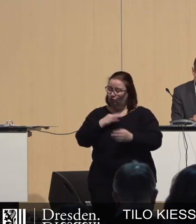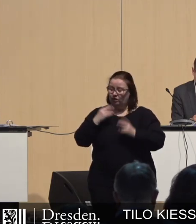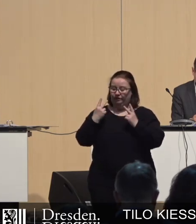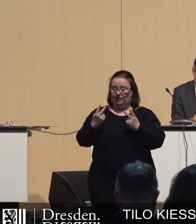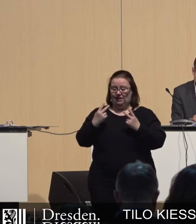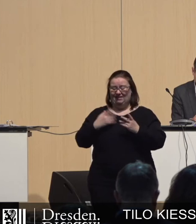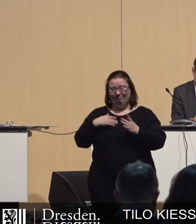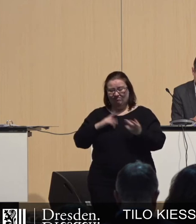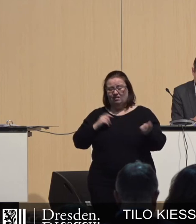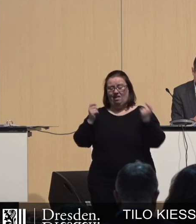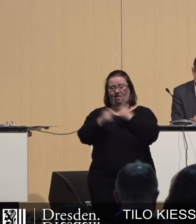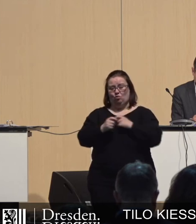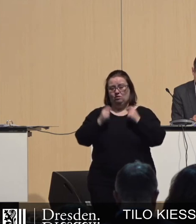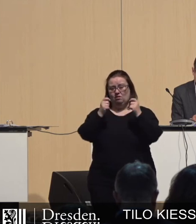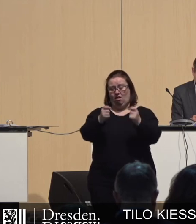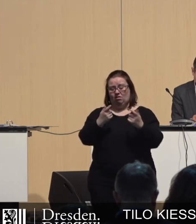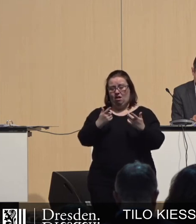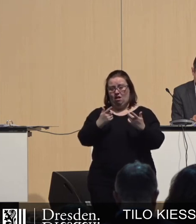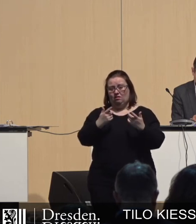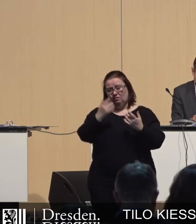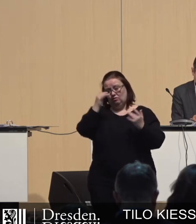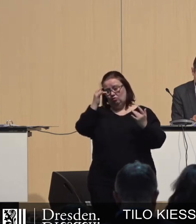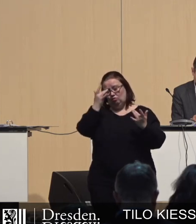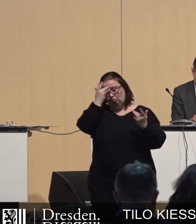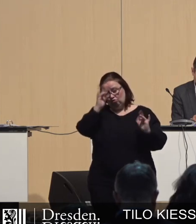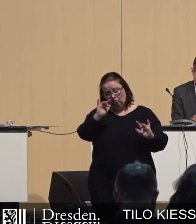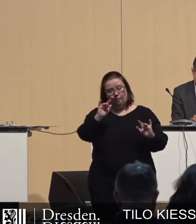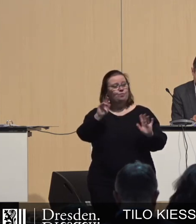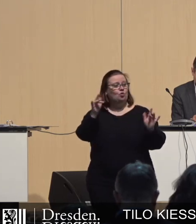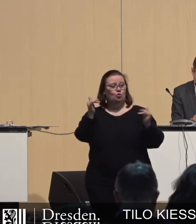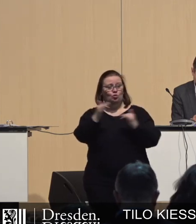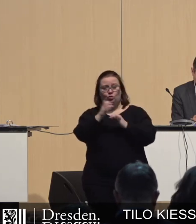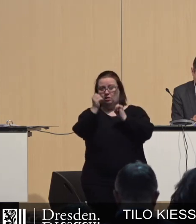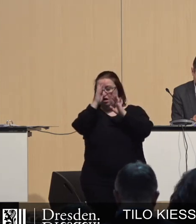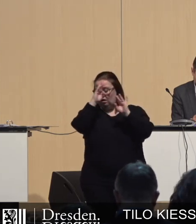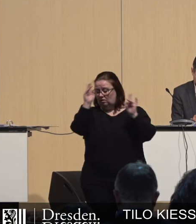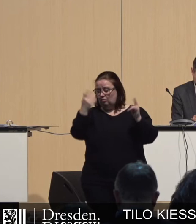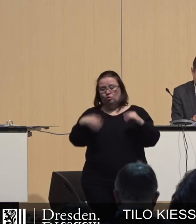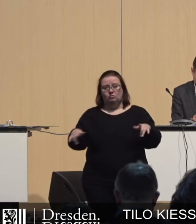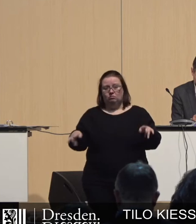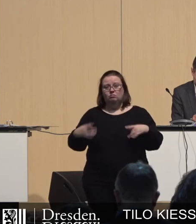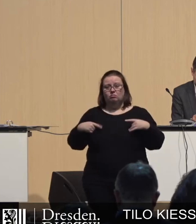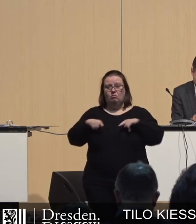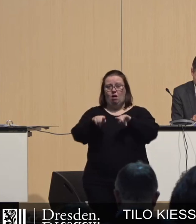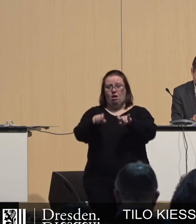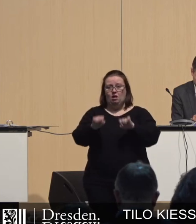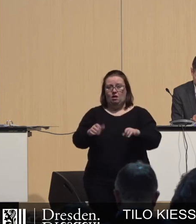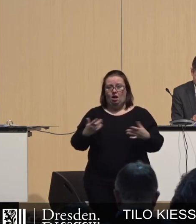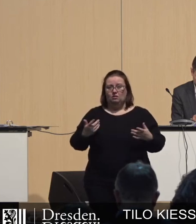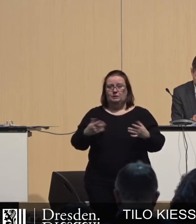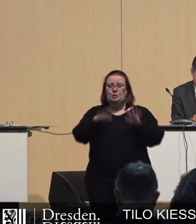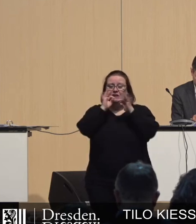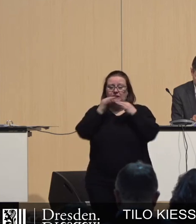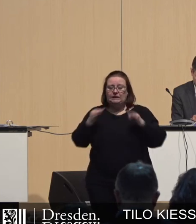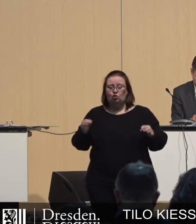unserem Änderungsantrag zuzustimmen. Und der Grünen kann vollkommen gleichberechtigt daneben stehen, denn er präzisiert